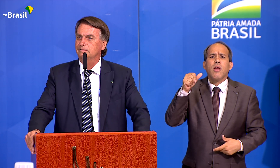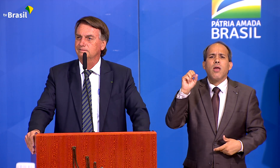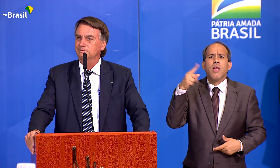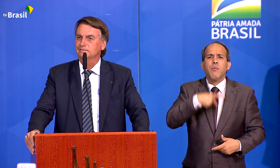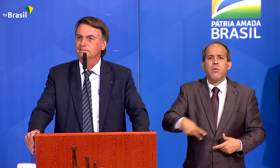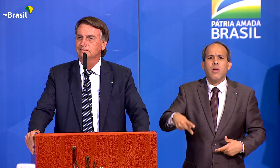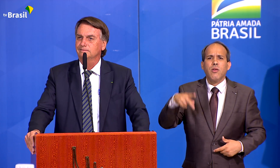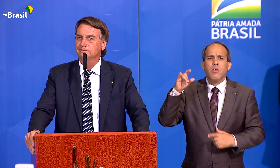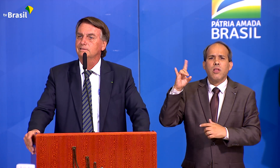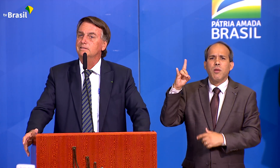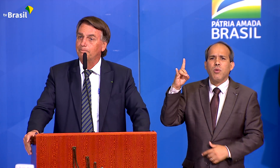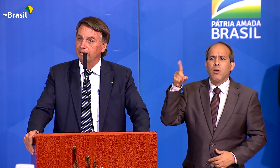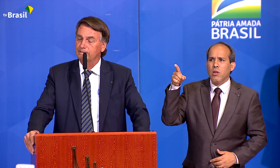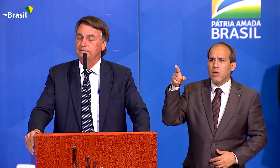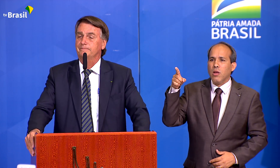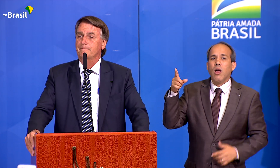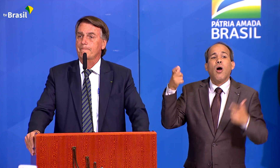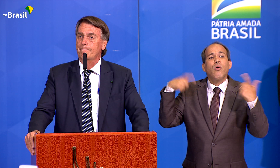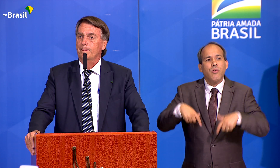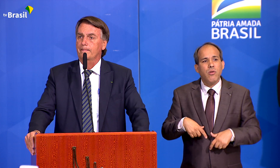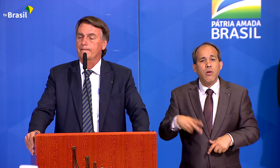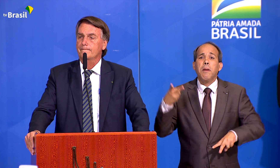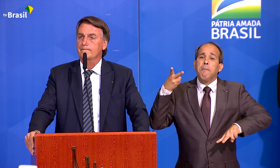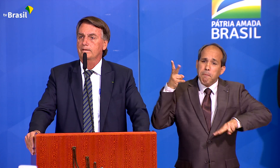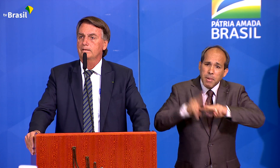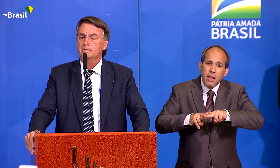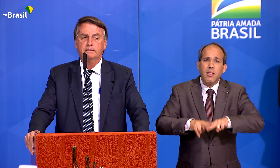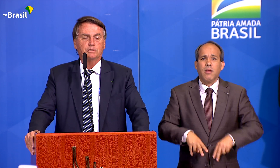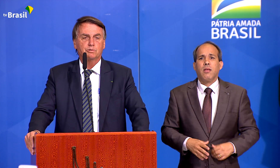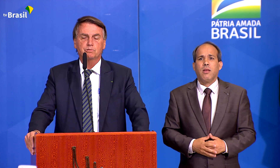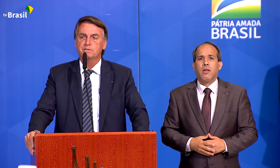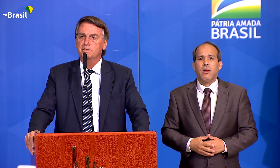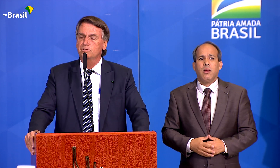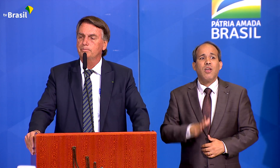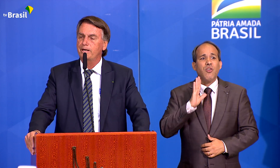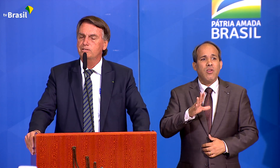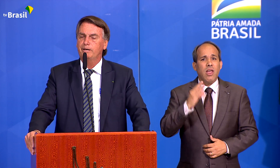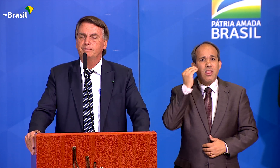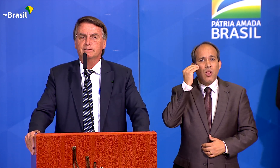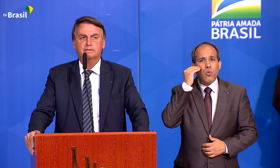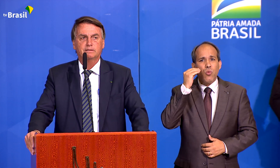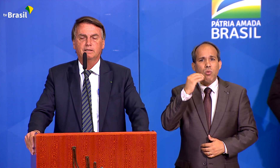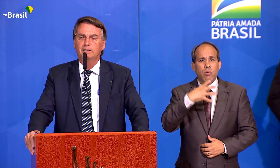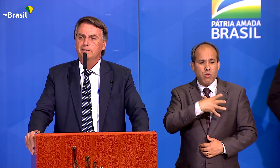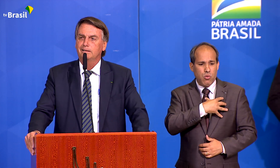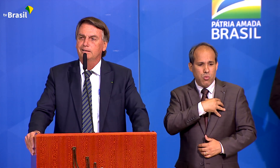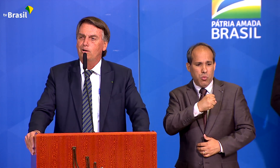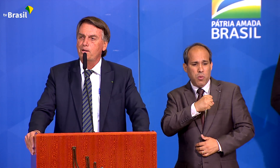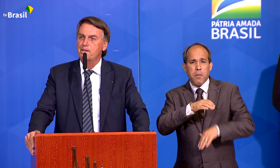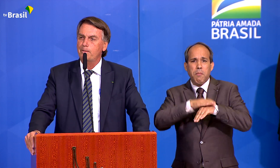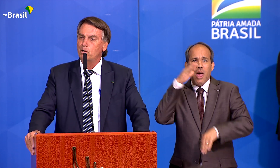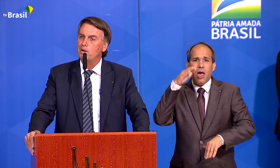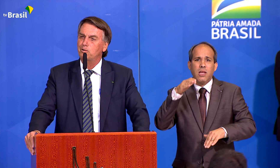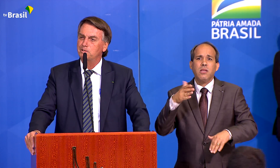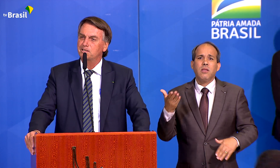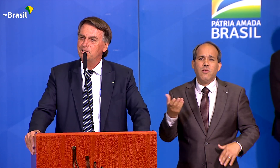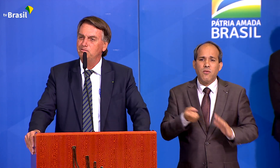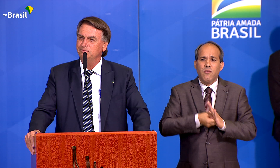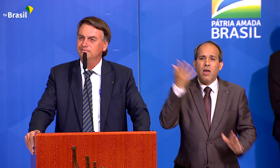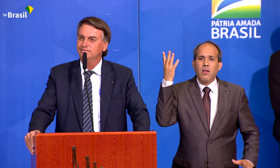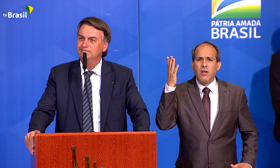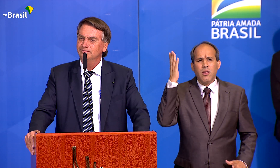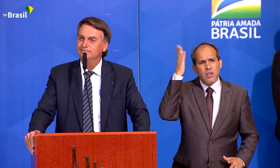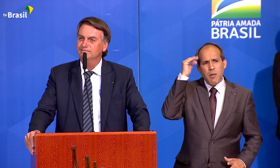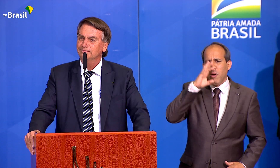hoje em dia Tu Tá Presa Você já tentou suicídio mais de uma vez alguém sabe